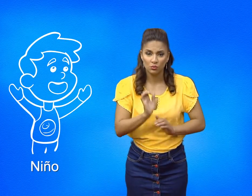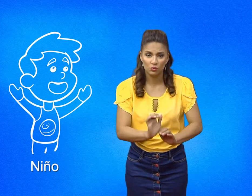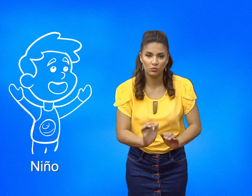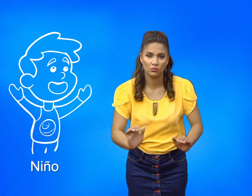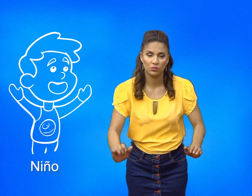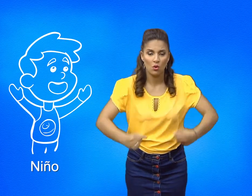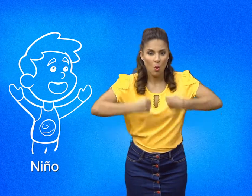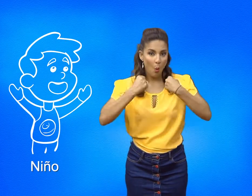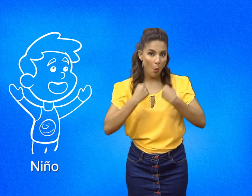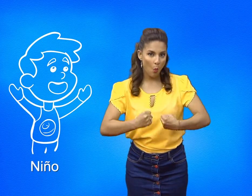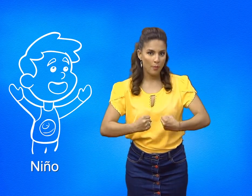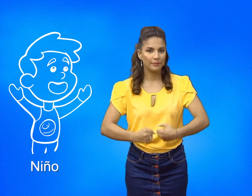niño